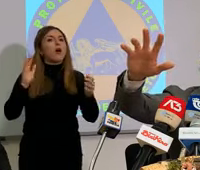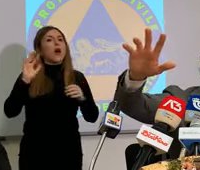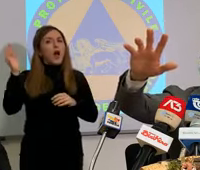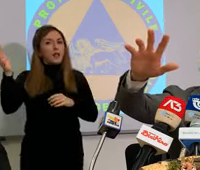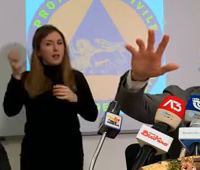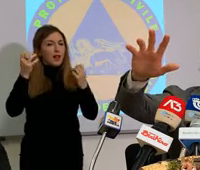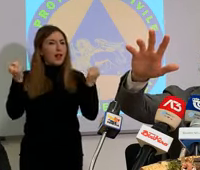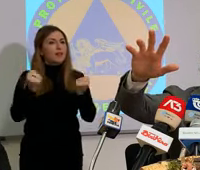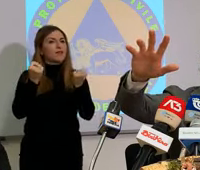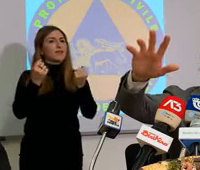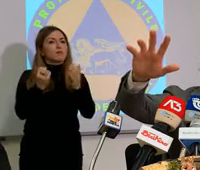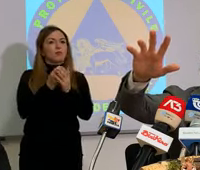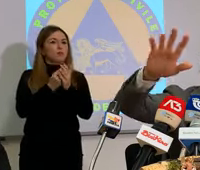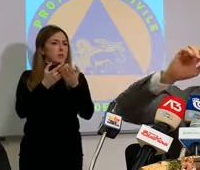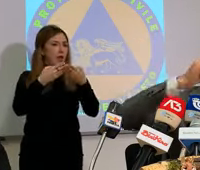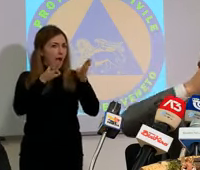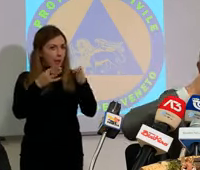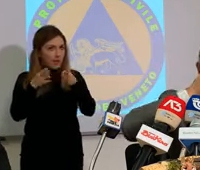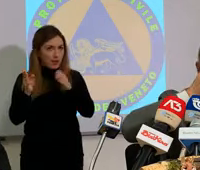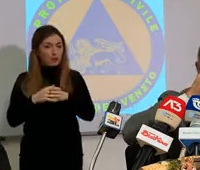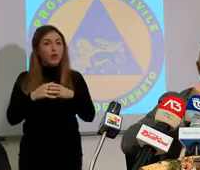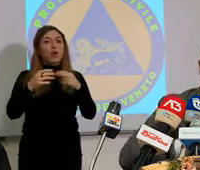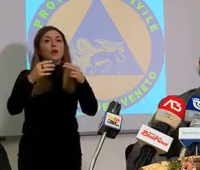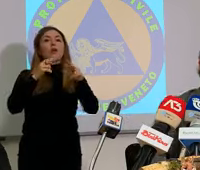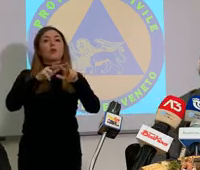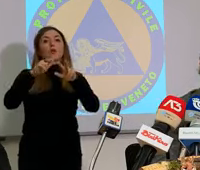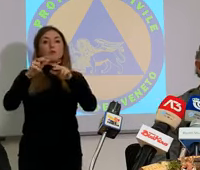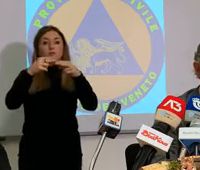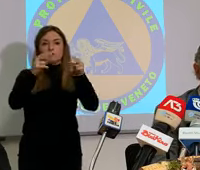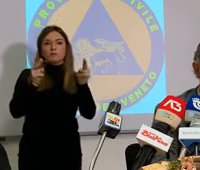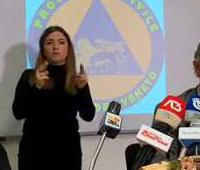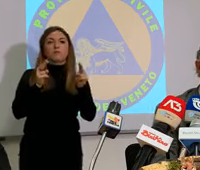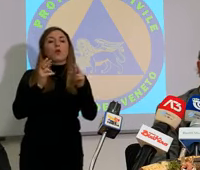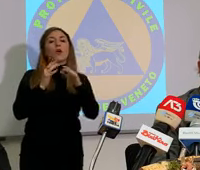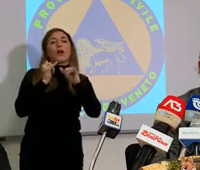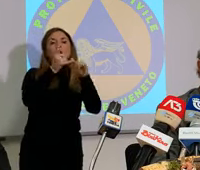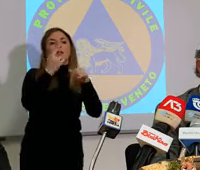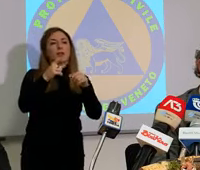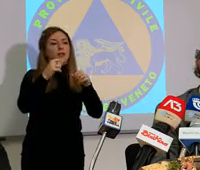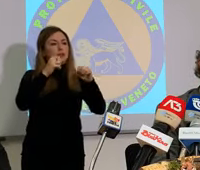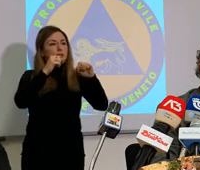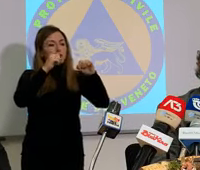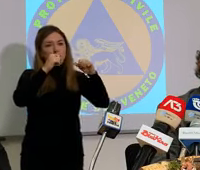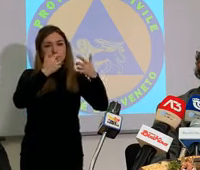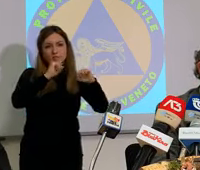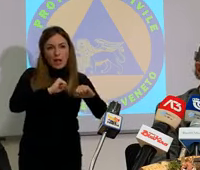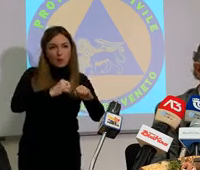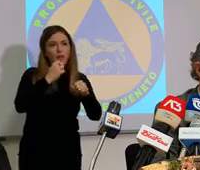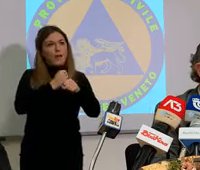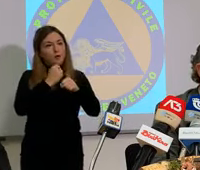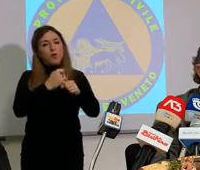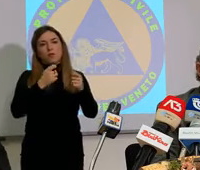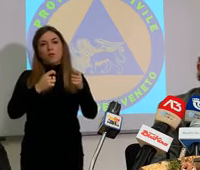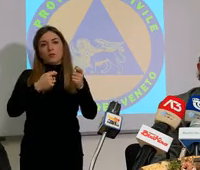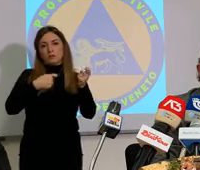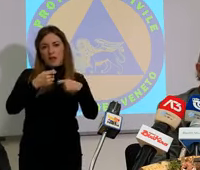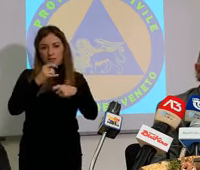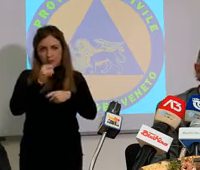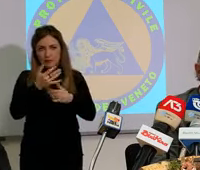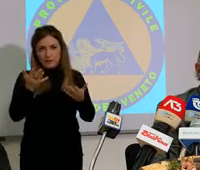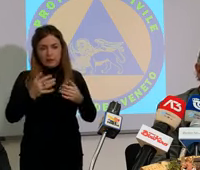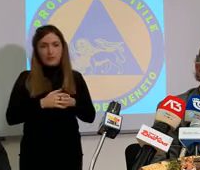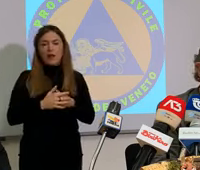produttive ed al confine comunale sia esce per motivi di lavoro di salute devi fare la spesa tutte le storie si non